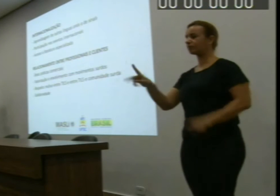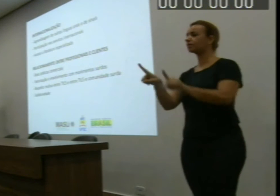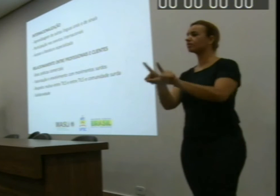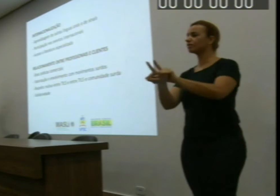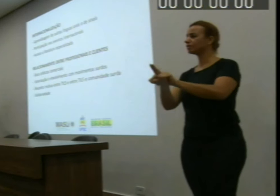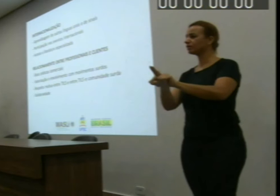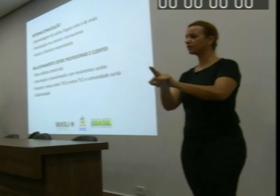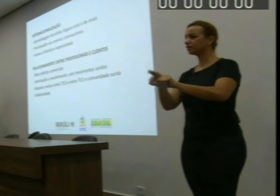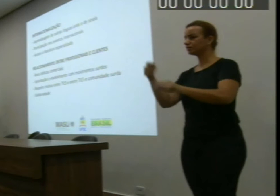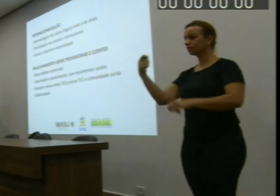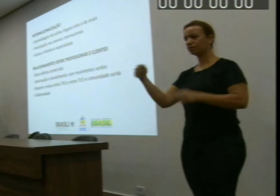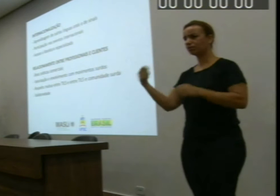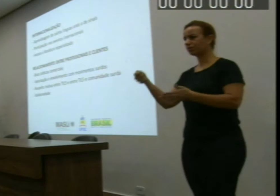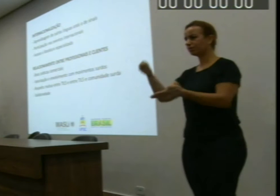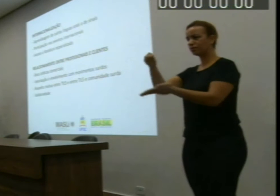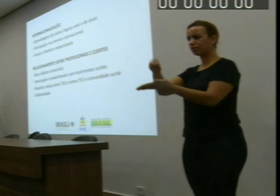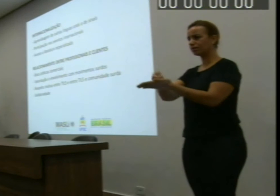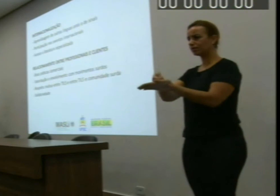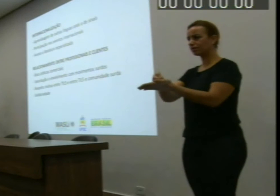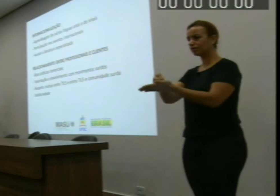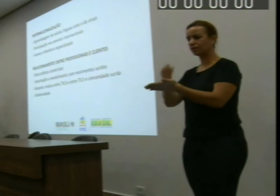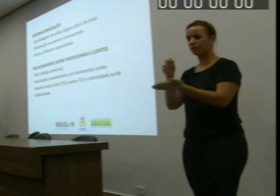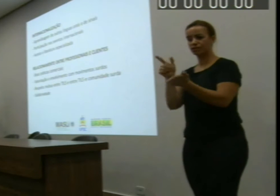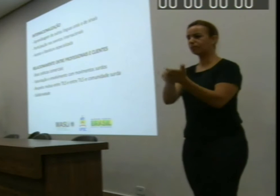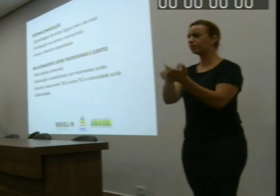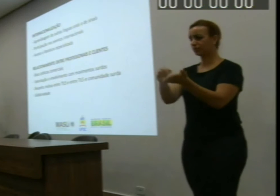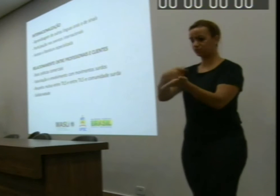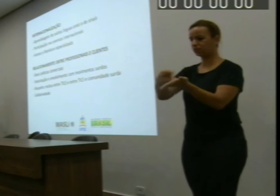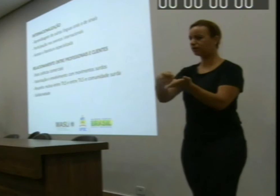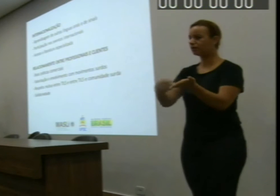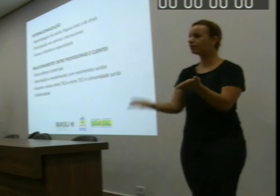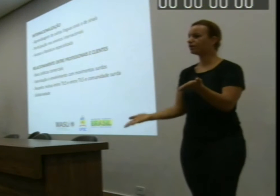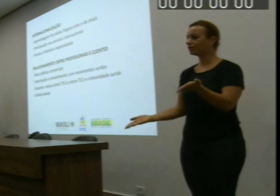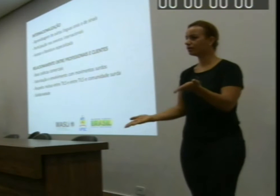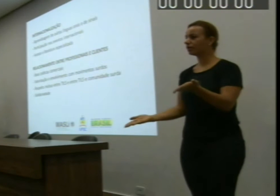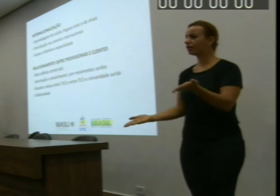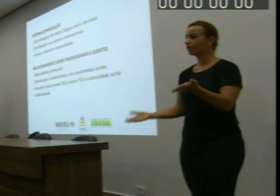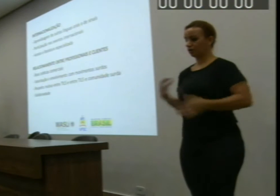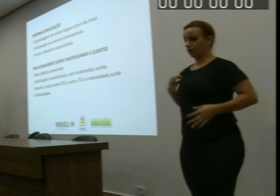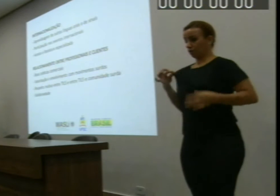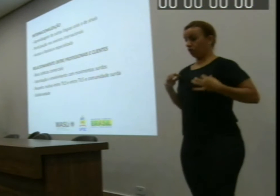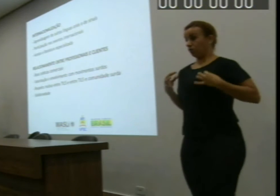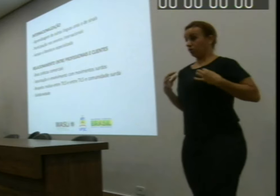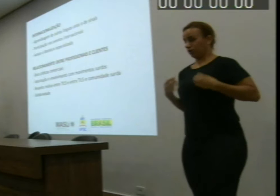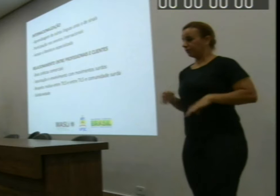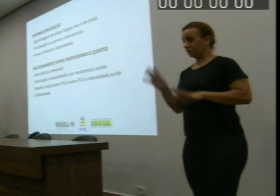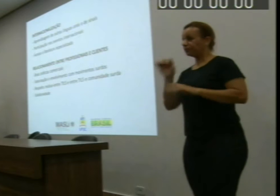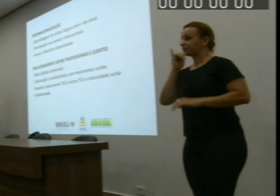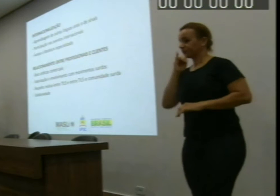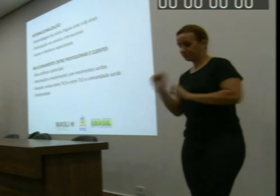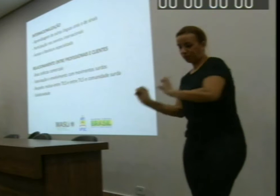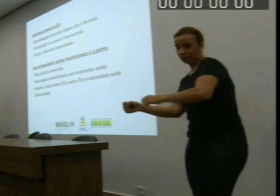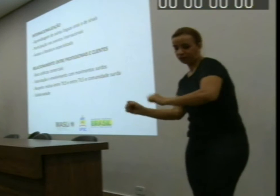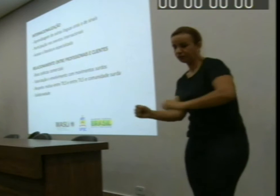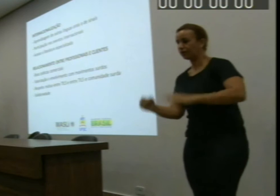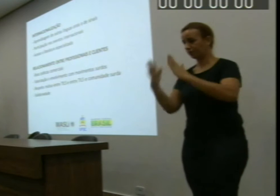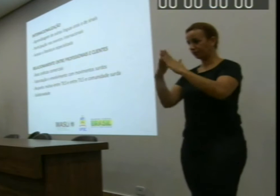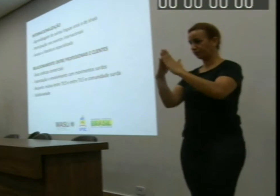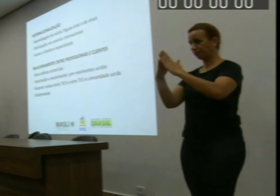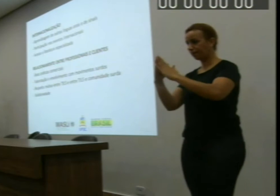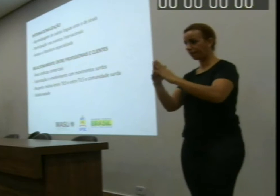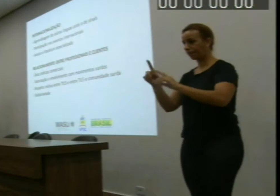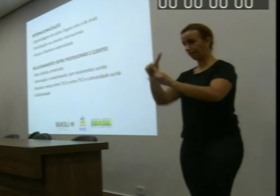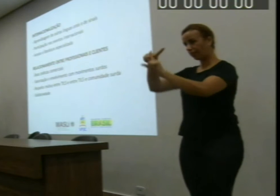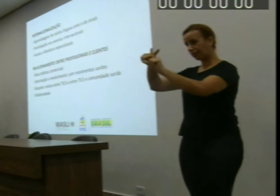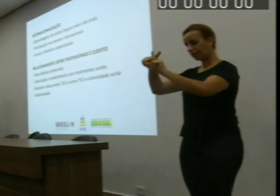assim meio assustado eu falara assim não se você quisesse voluntariamente varrer a calçada da igreja lá na frente a gente ia pedir para você assinar também porque a gente já